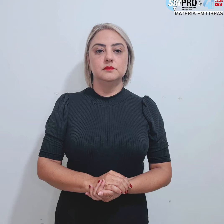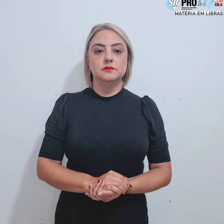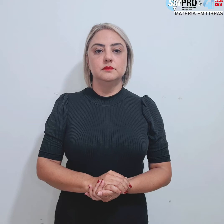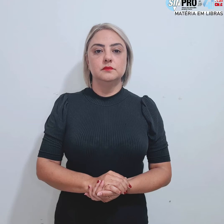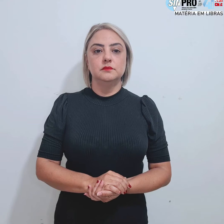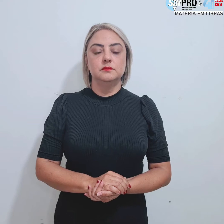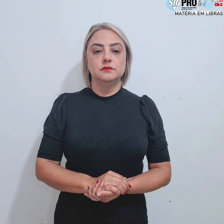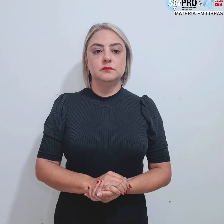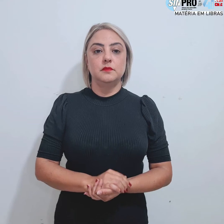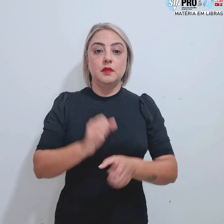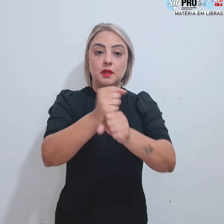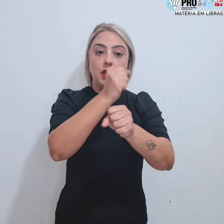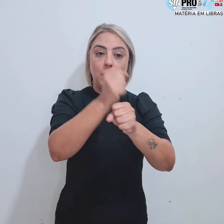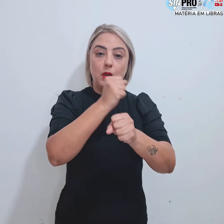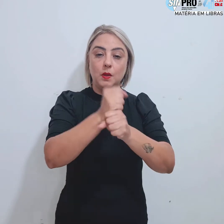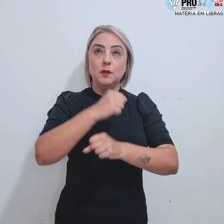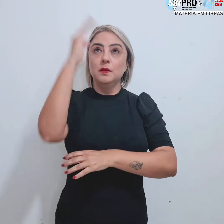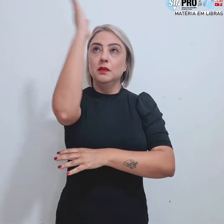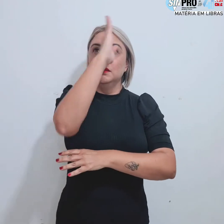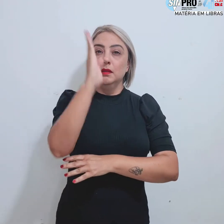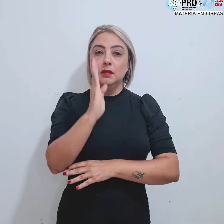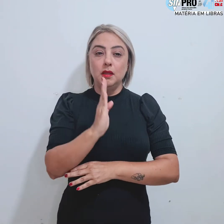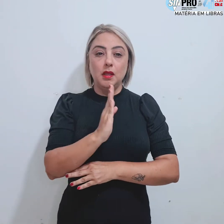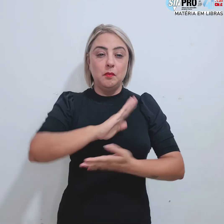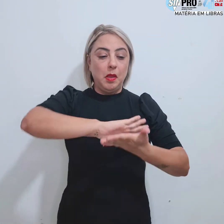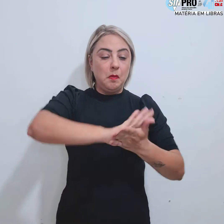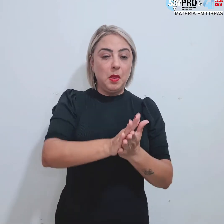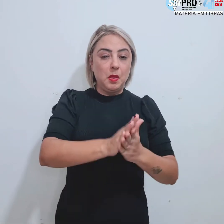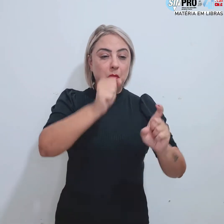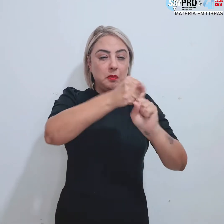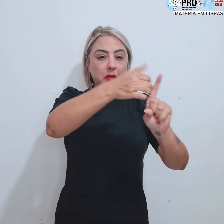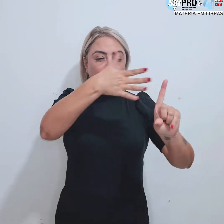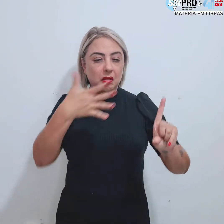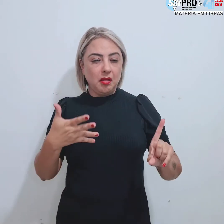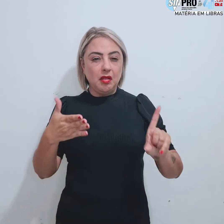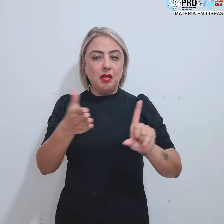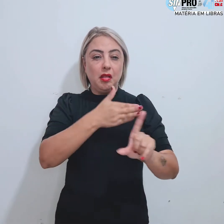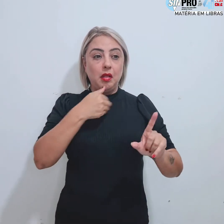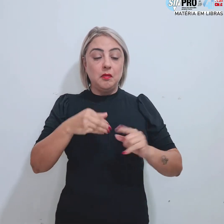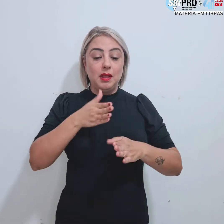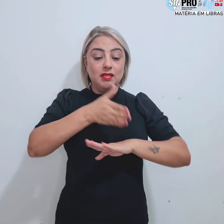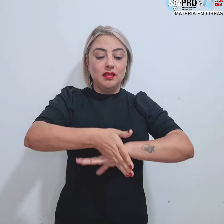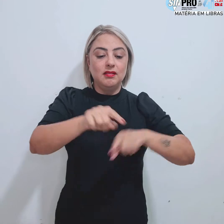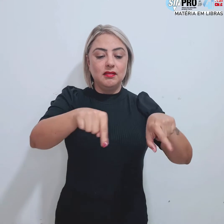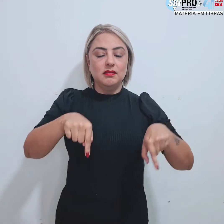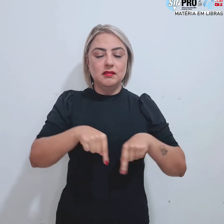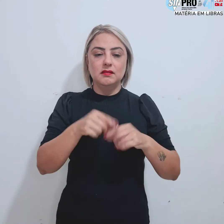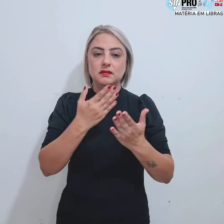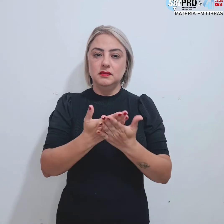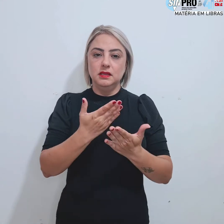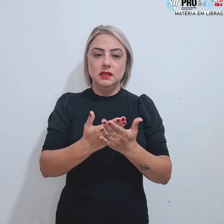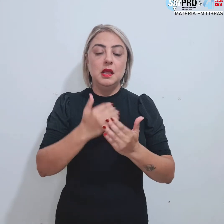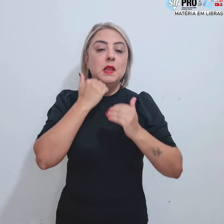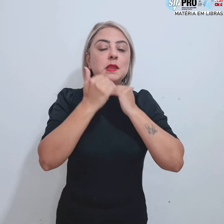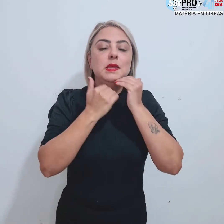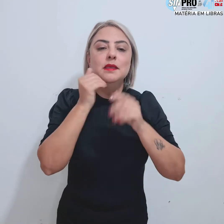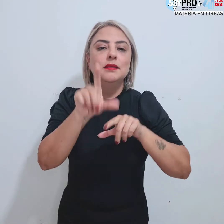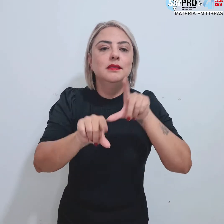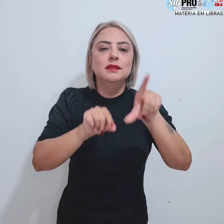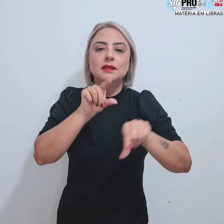A construção de um Brasil sem transfobia passa pela sala de aula. Ninguém escolhe